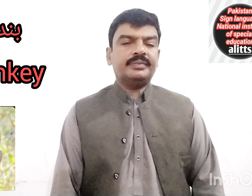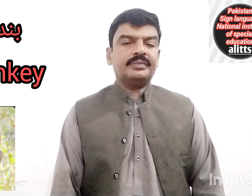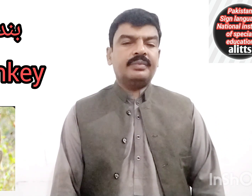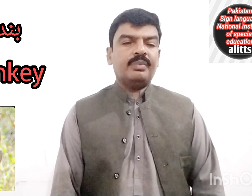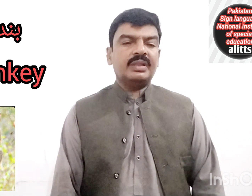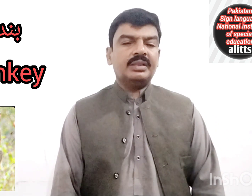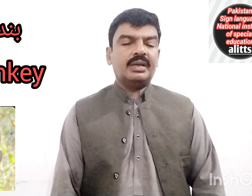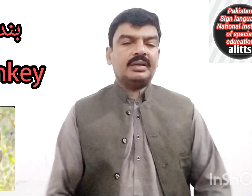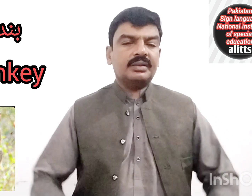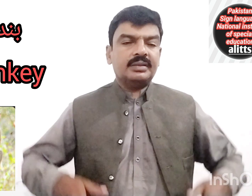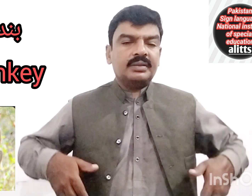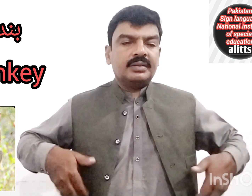बंदर।